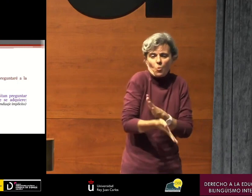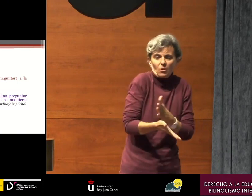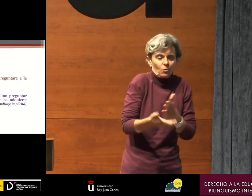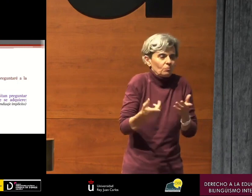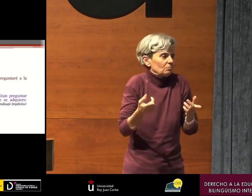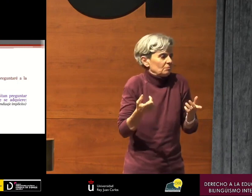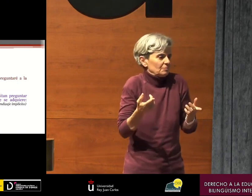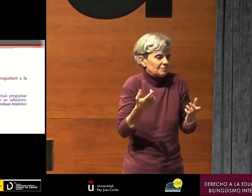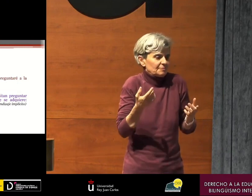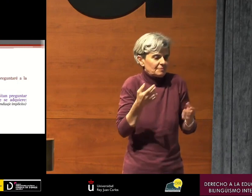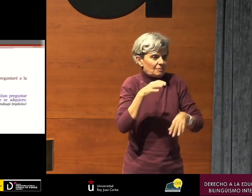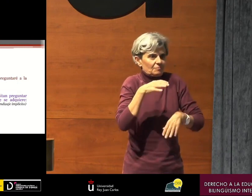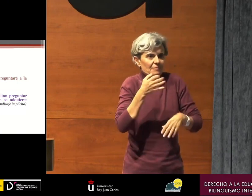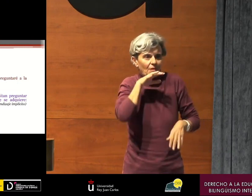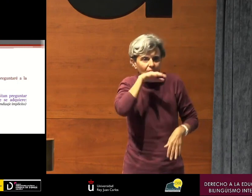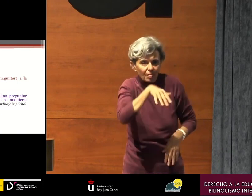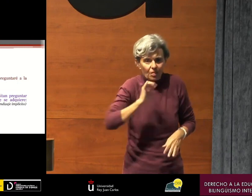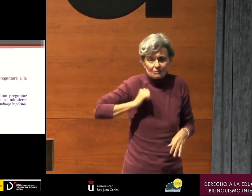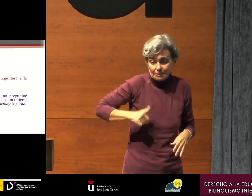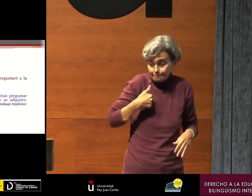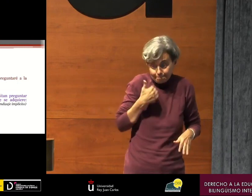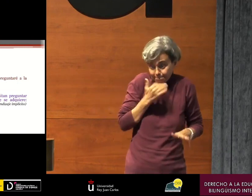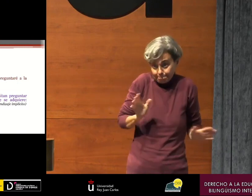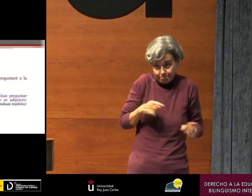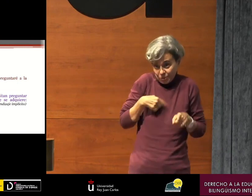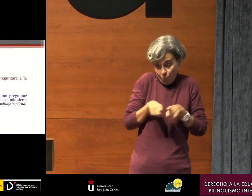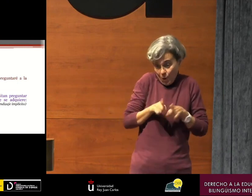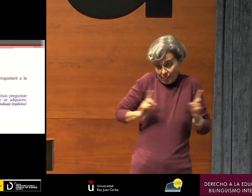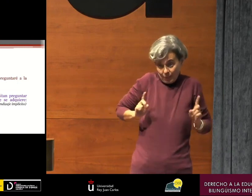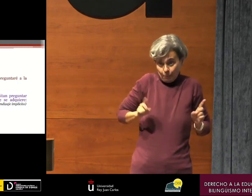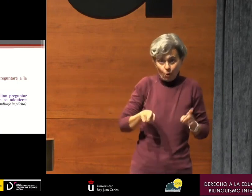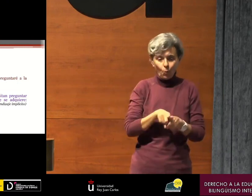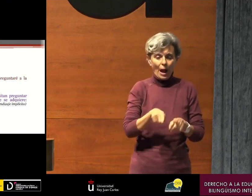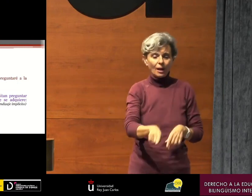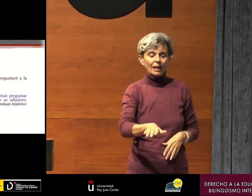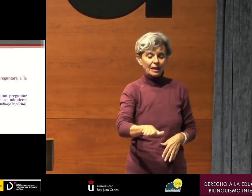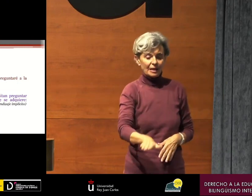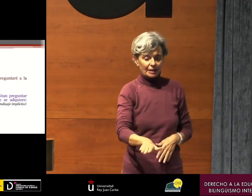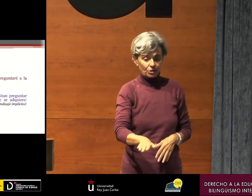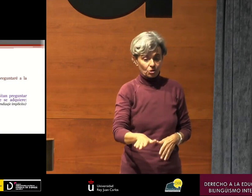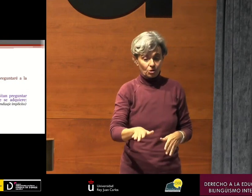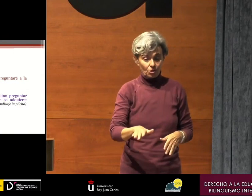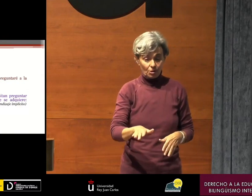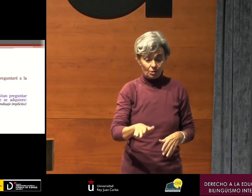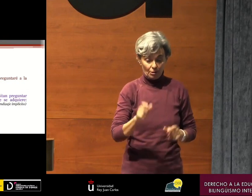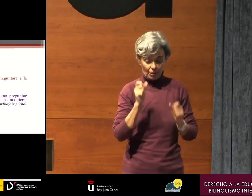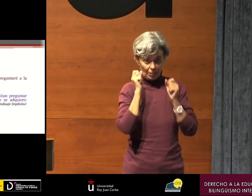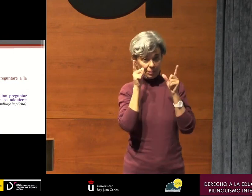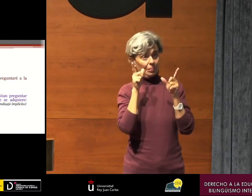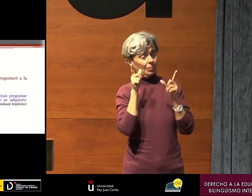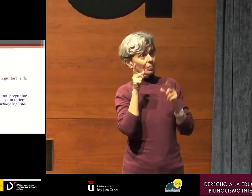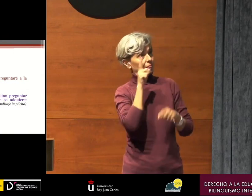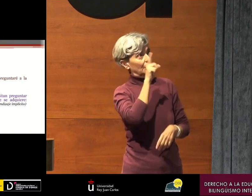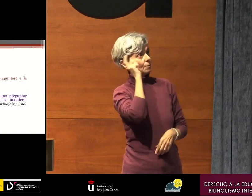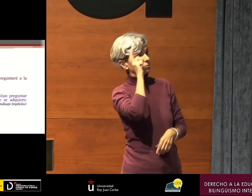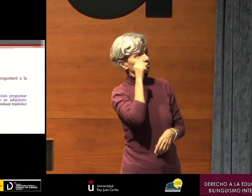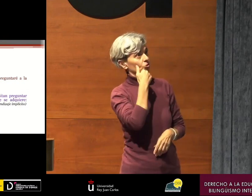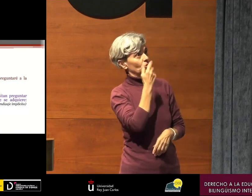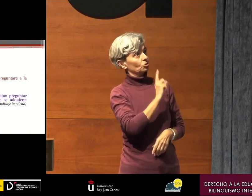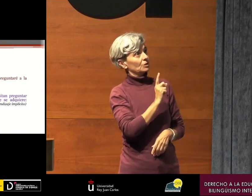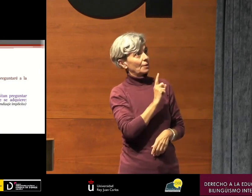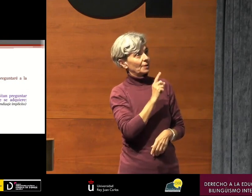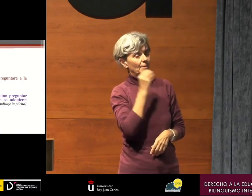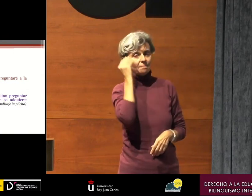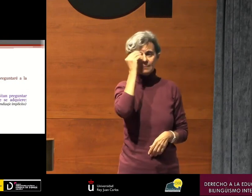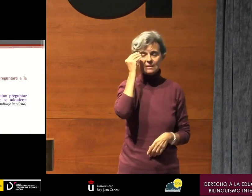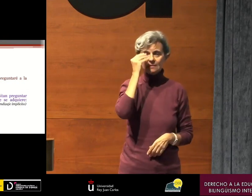sucede, si es porque ha vomitado o tiene diarrea, el docente ni el niño, a lo mejor